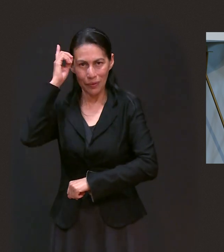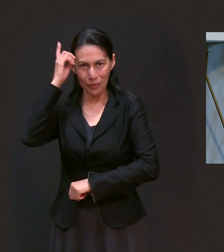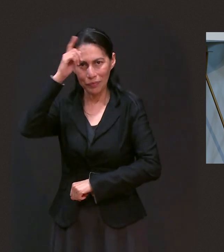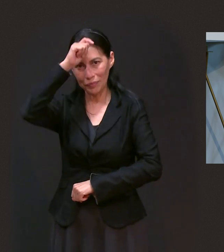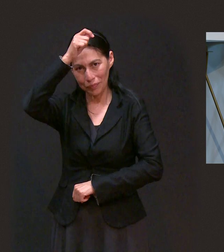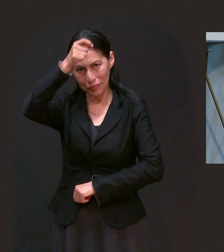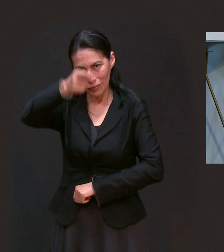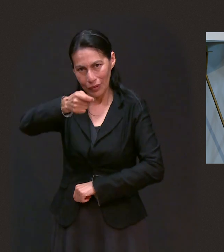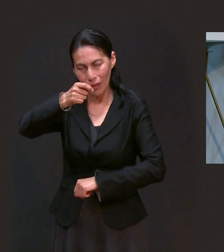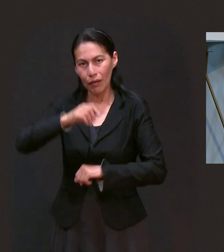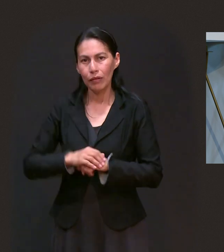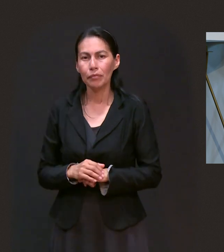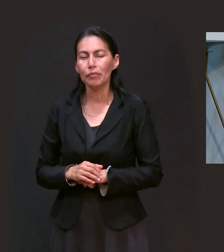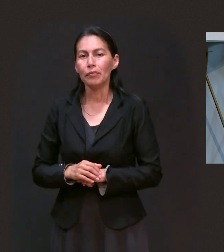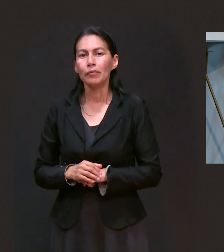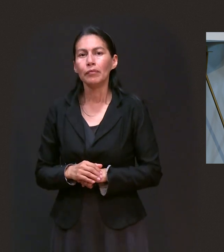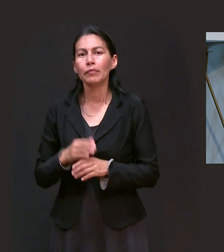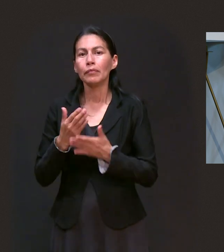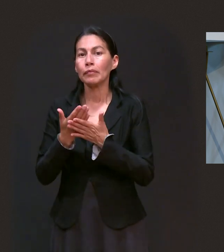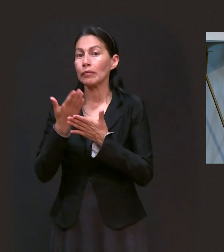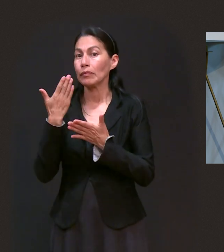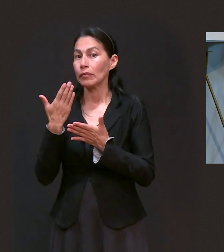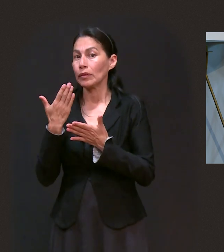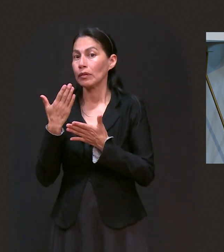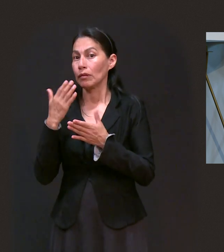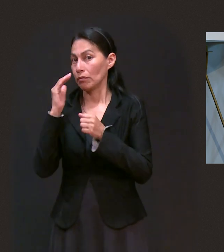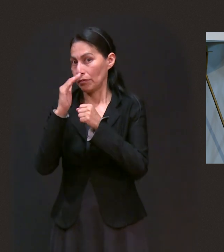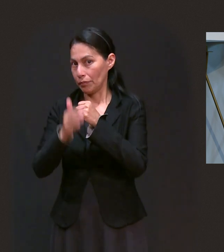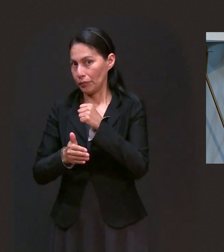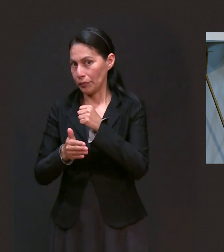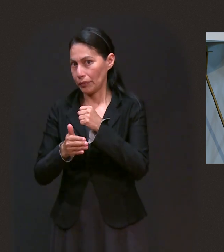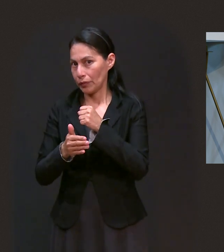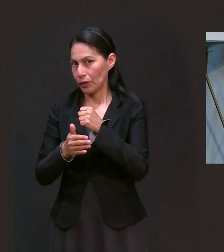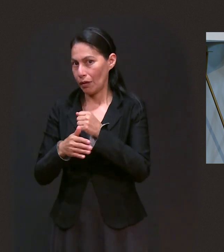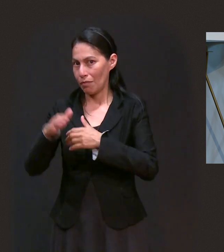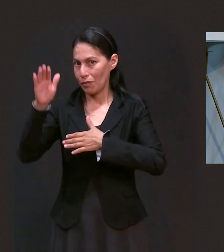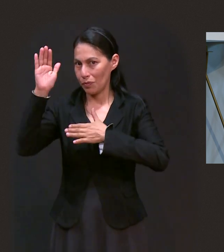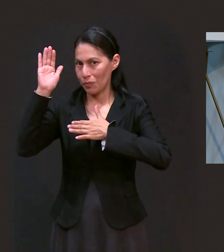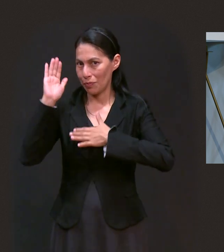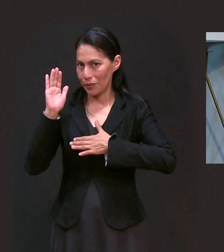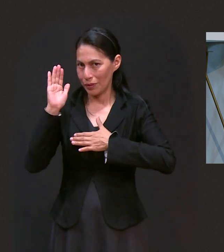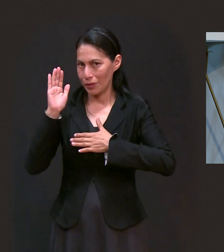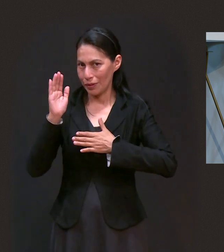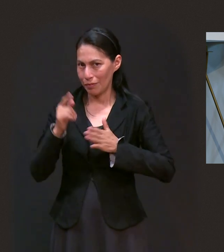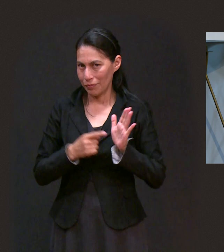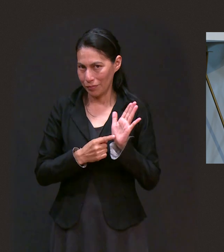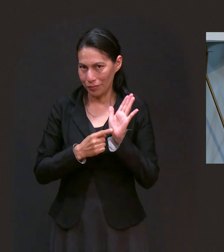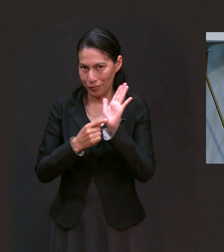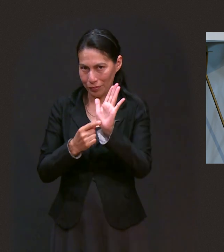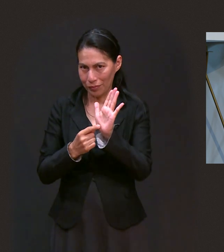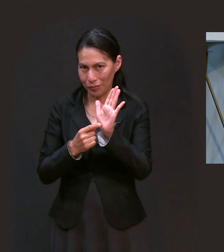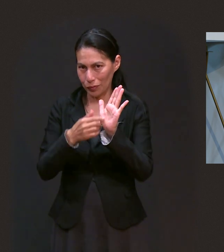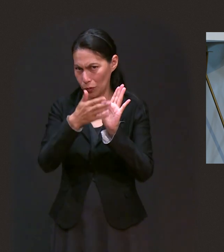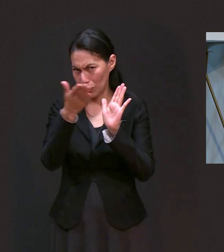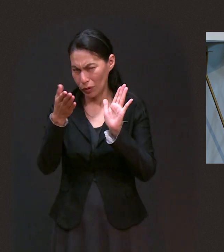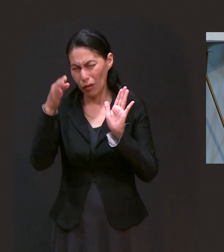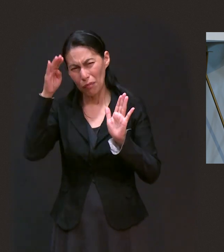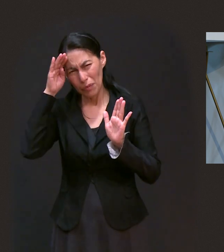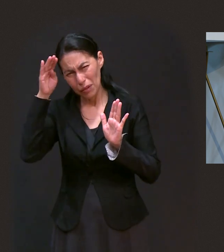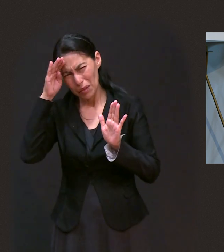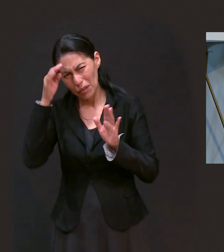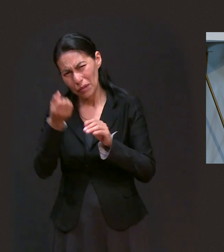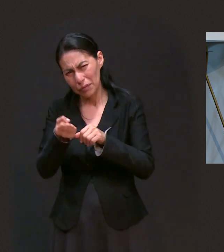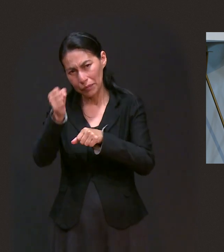queridos también que dios les bendiga antes de retirarnos queremos dejarles una promesa